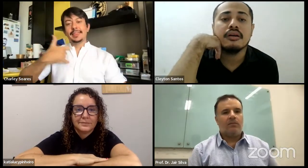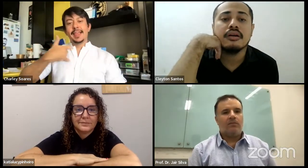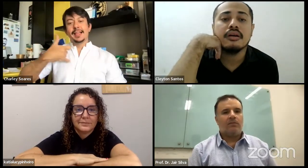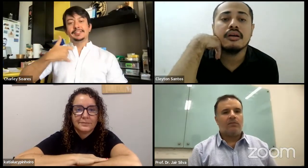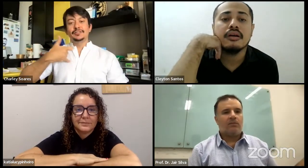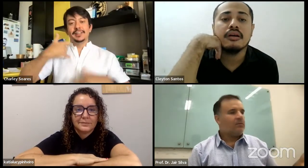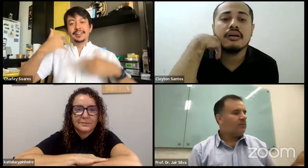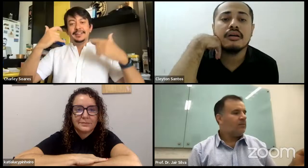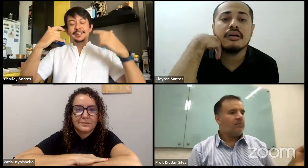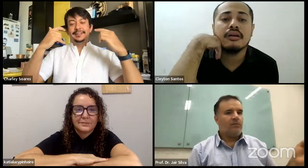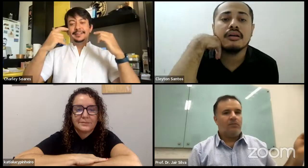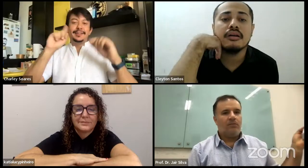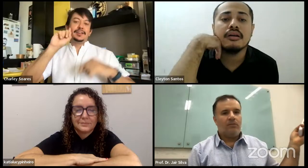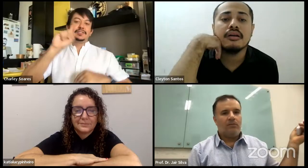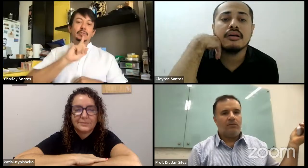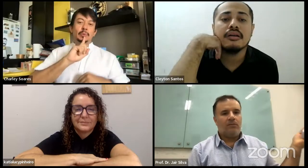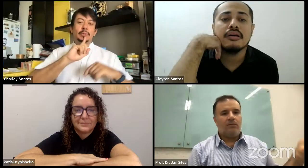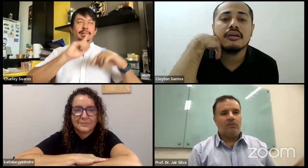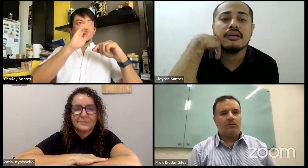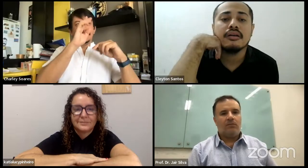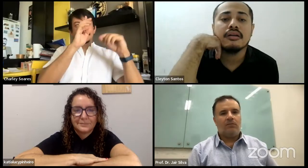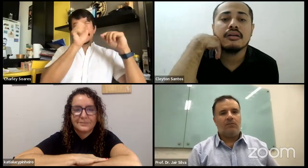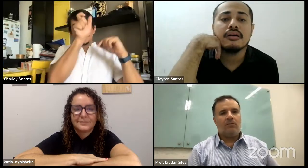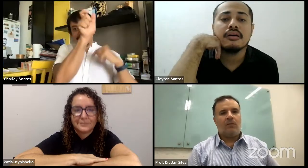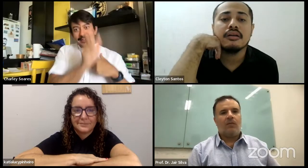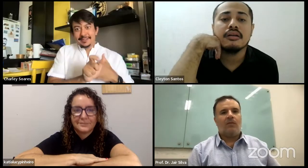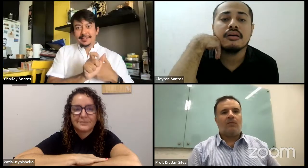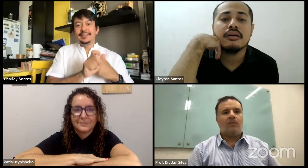Então, seu slide foi muito claro.